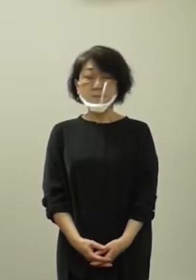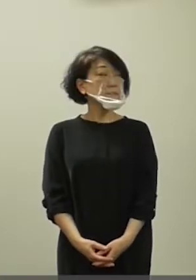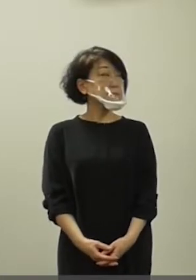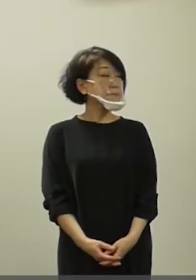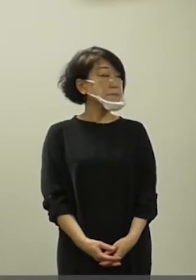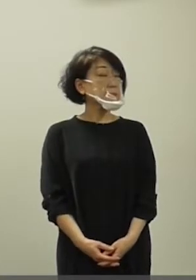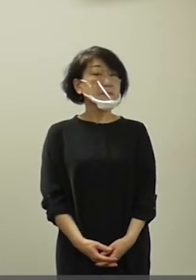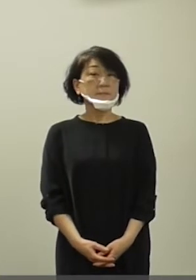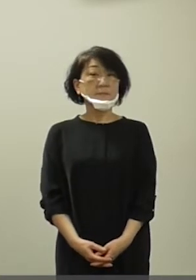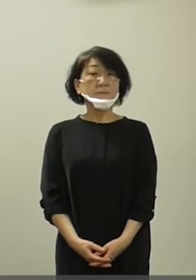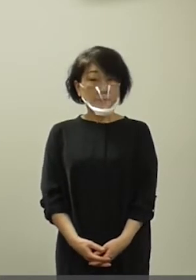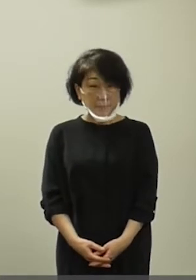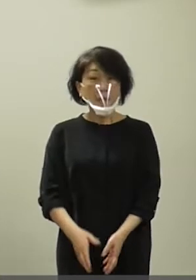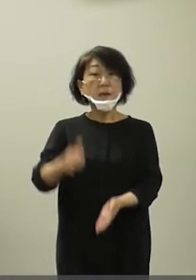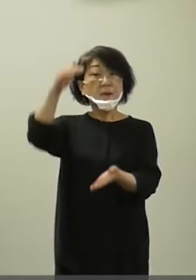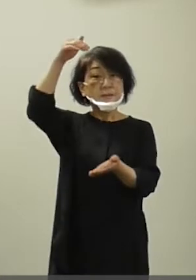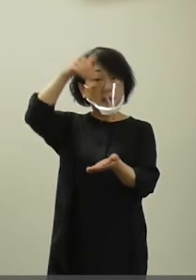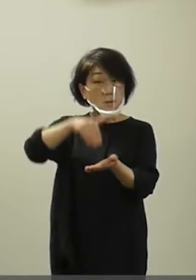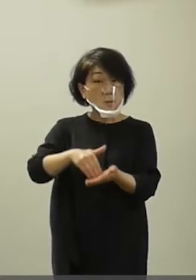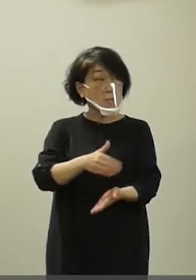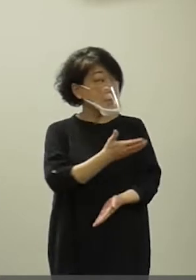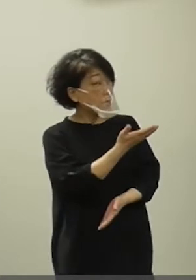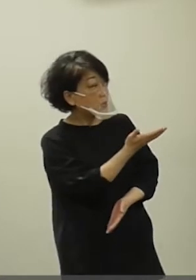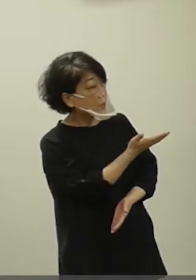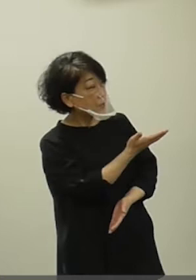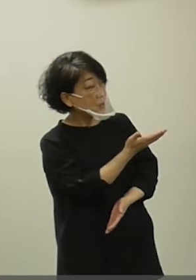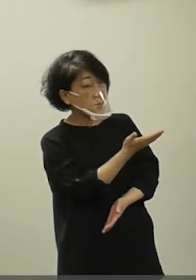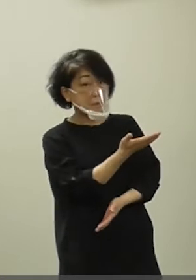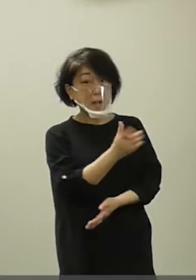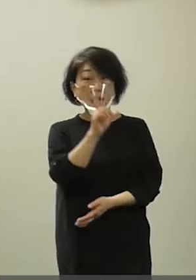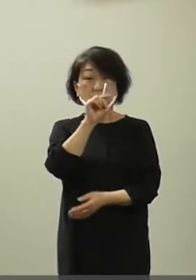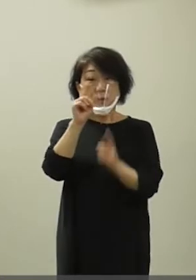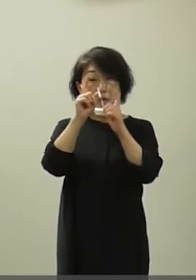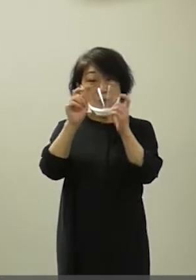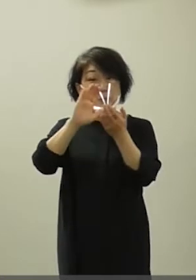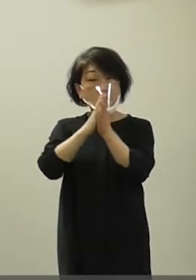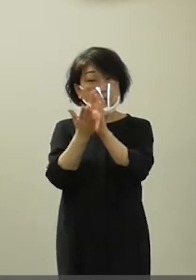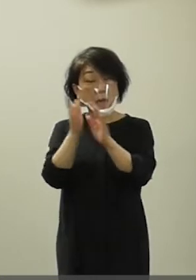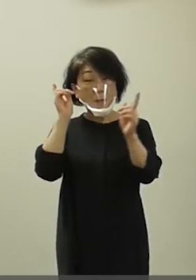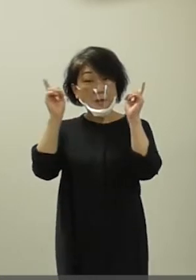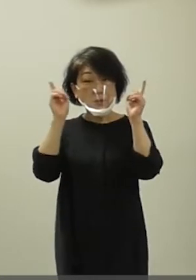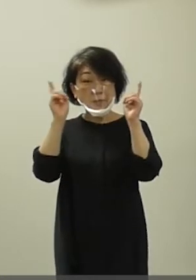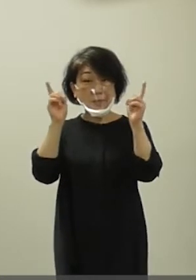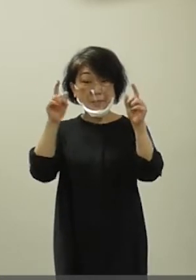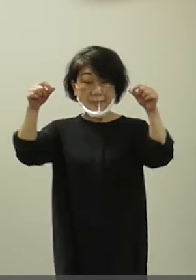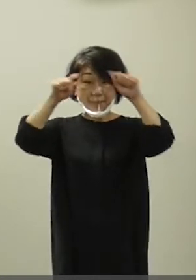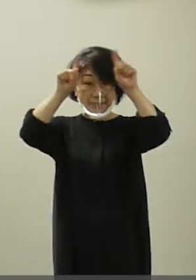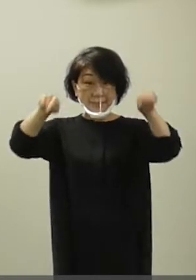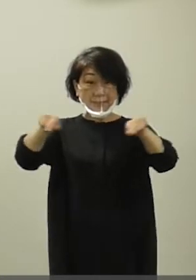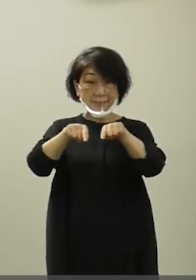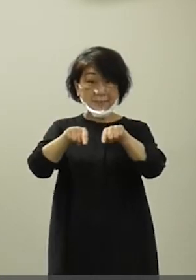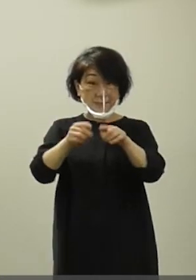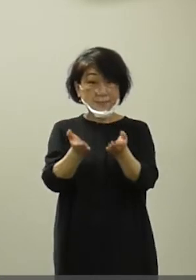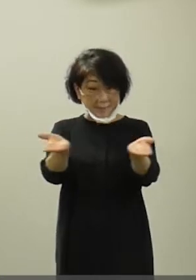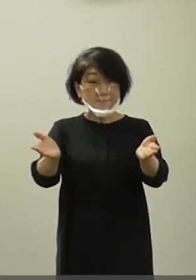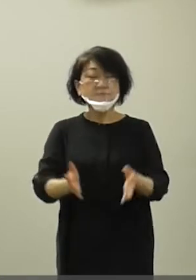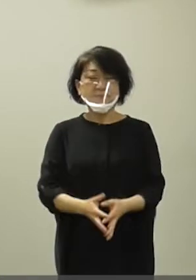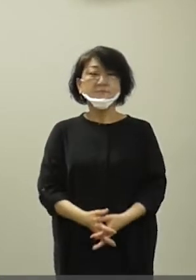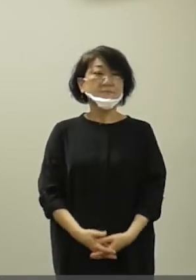それでは最後には載っ鶴ヶ城さくらまつりのチラシが出来上がりました